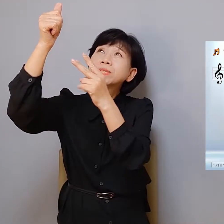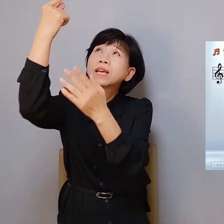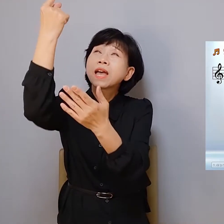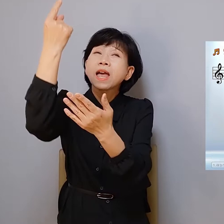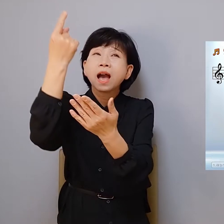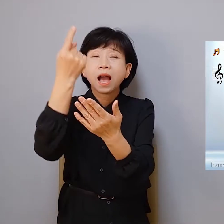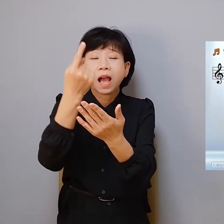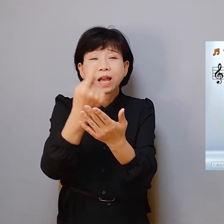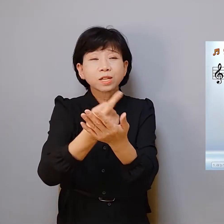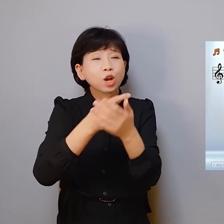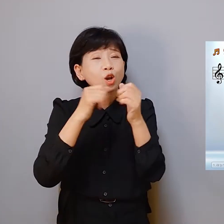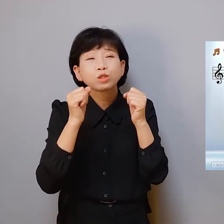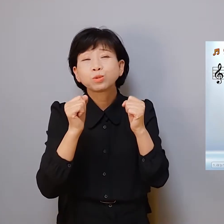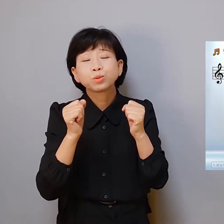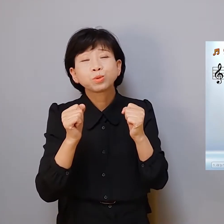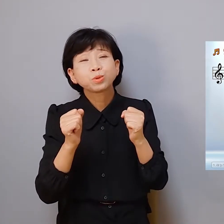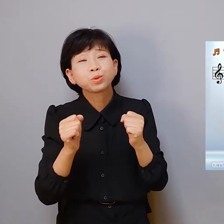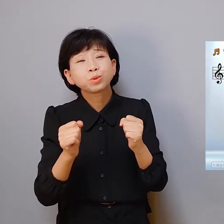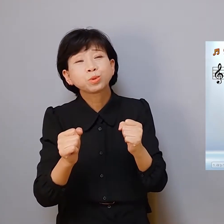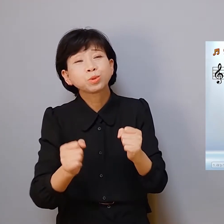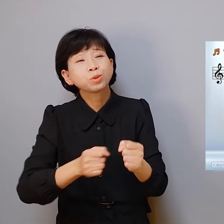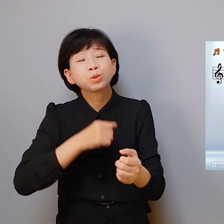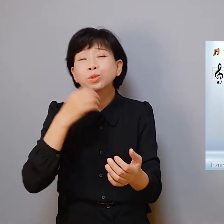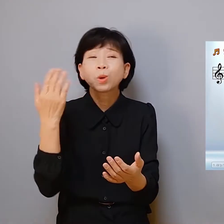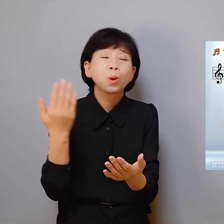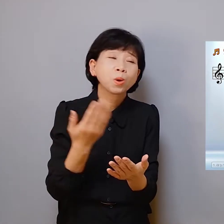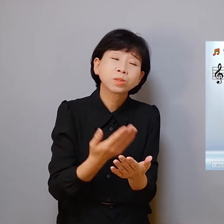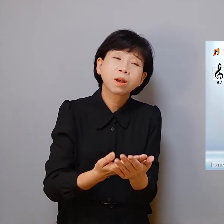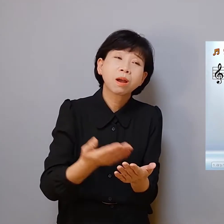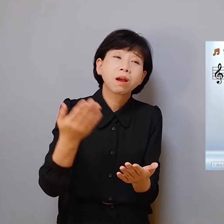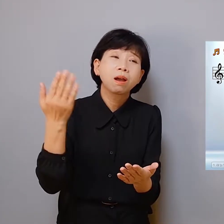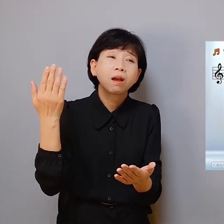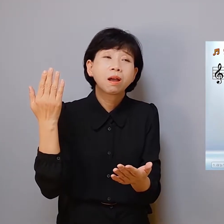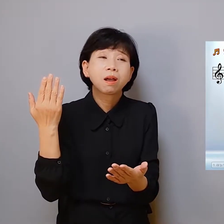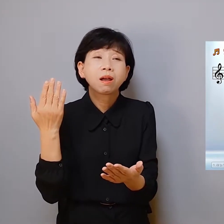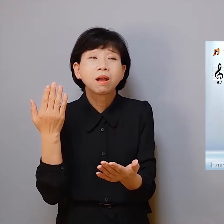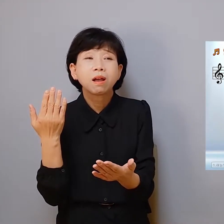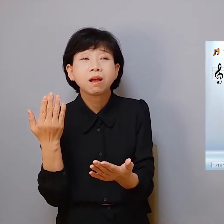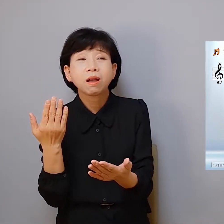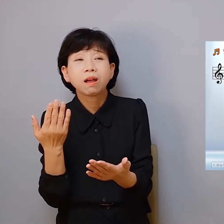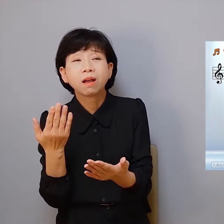주여 임재하여 주소서